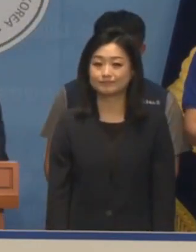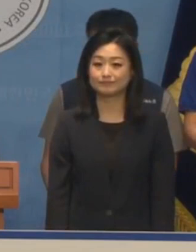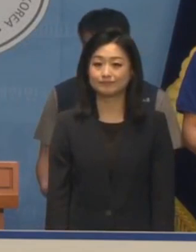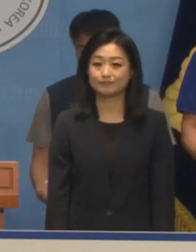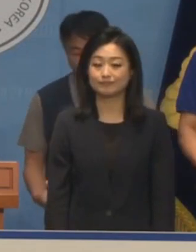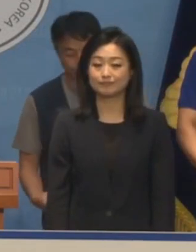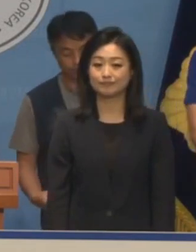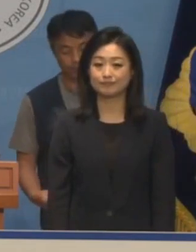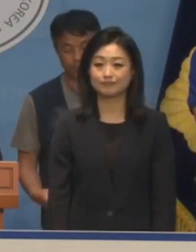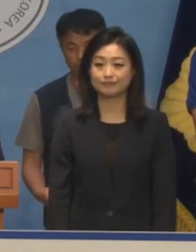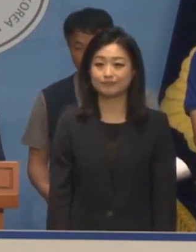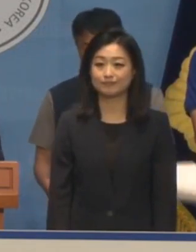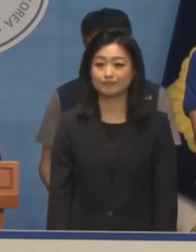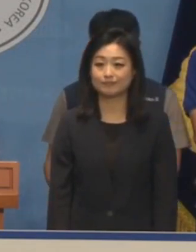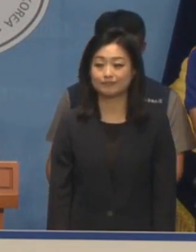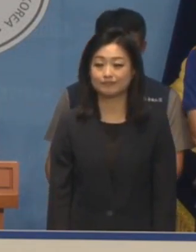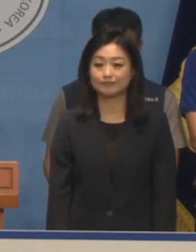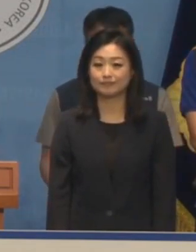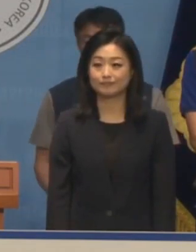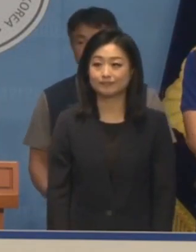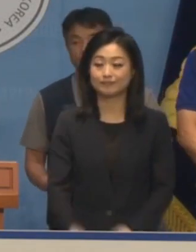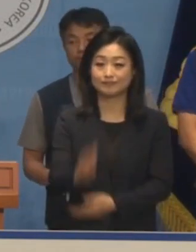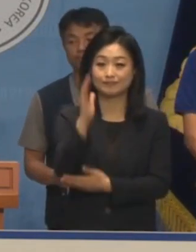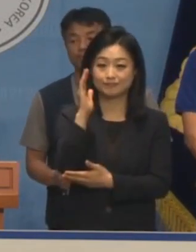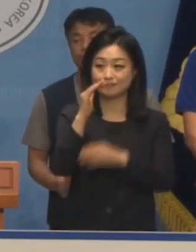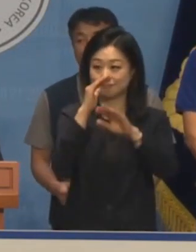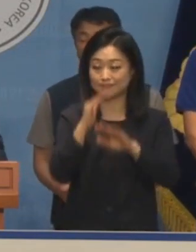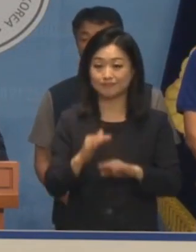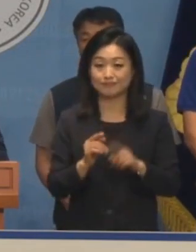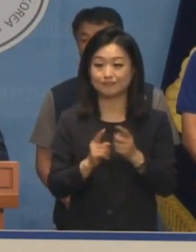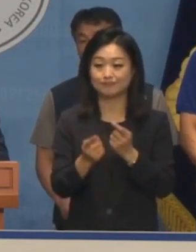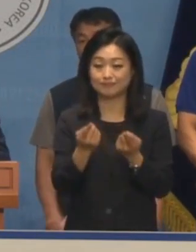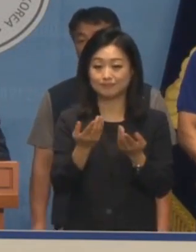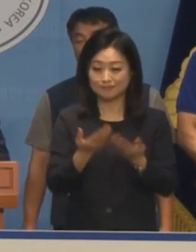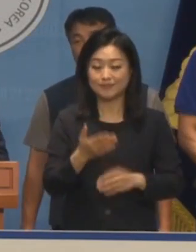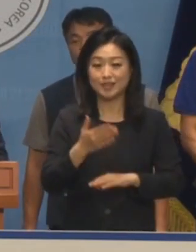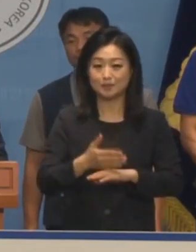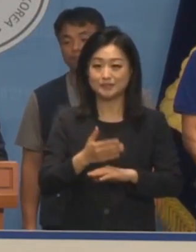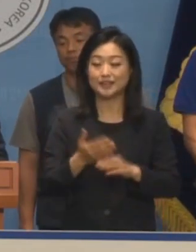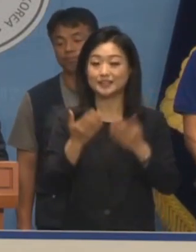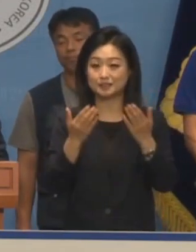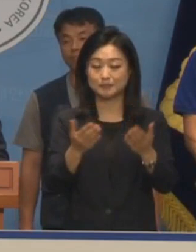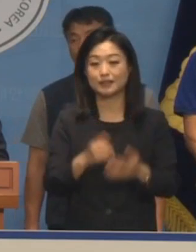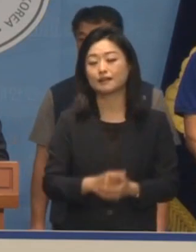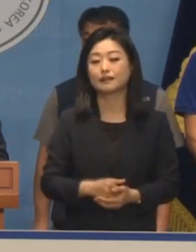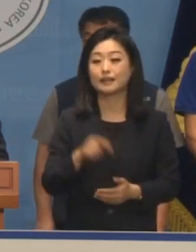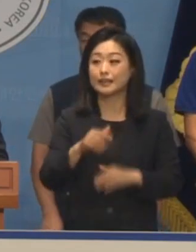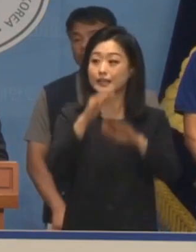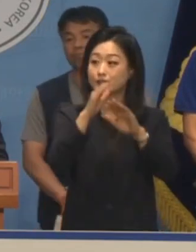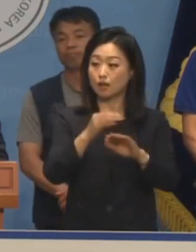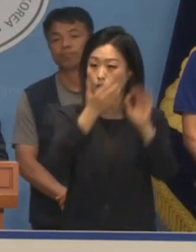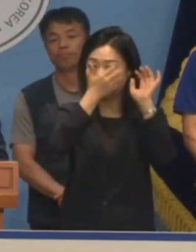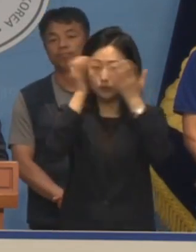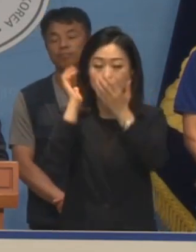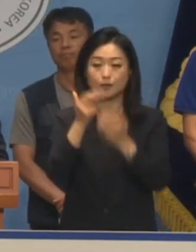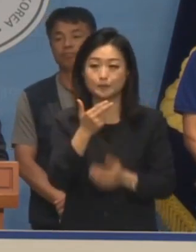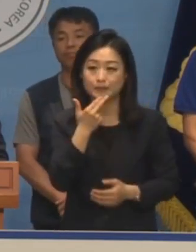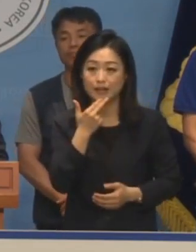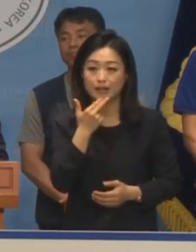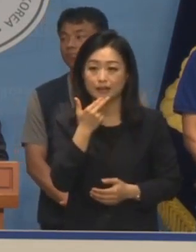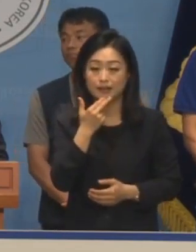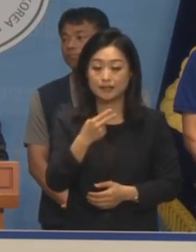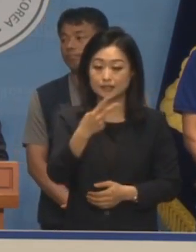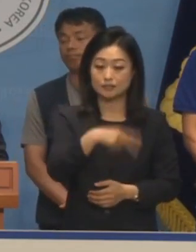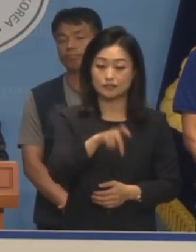일동 예 회경 낭독 감사합니다이 사안은 복잡한 사안이 아닙니다 앞서 말씀주신 것처럼